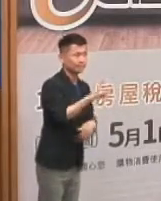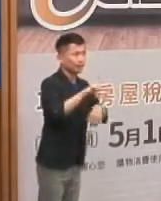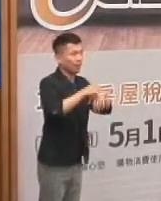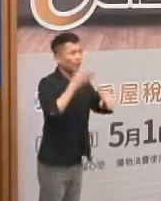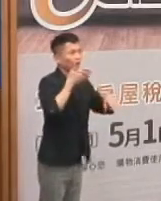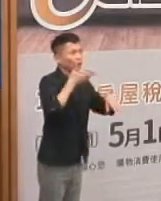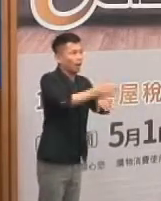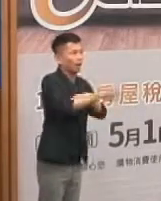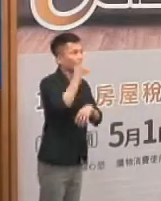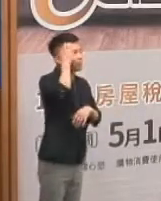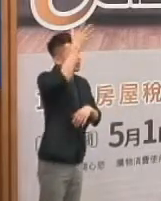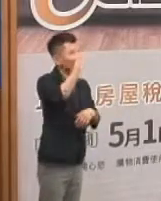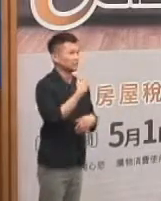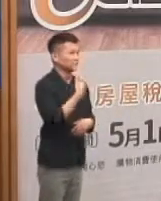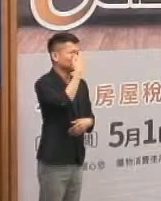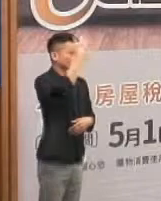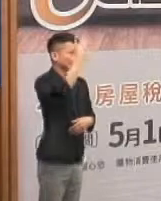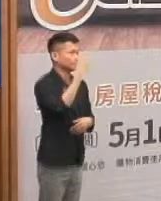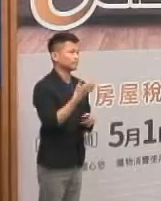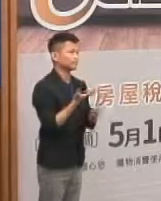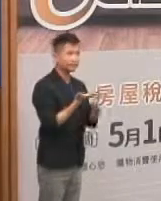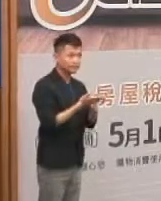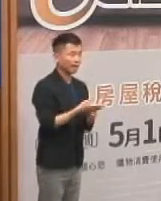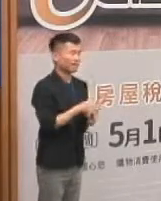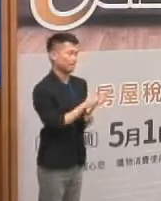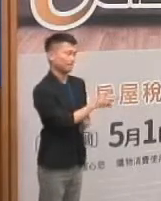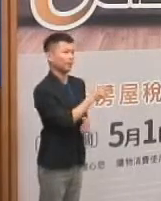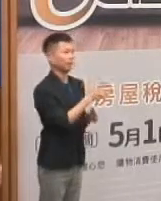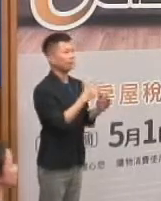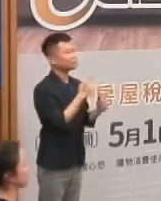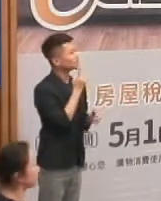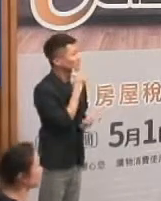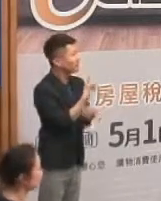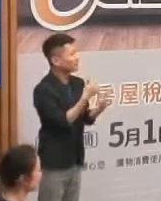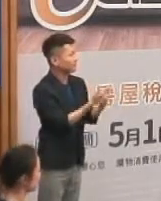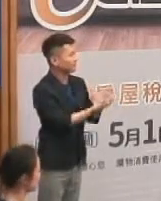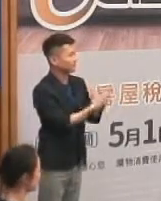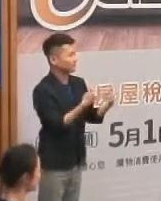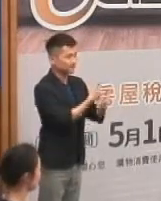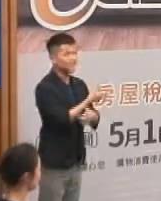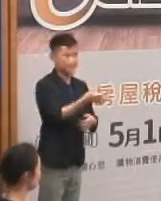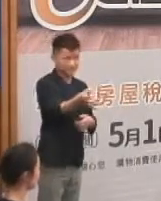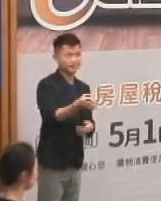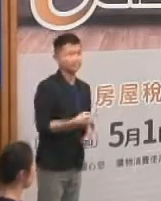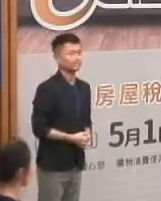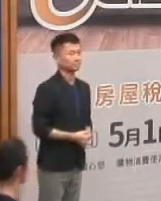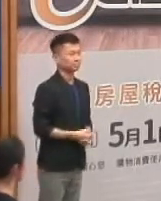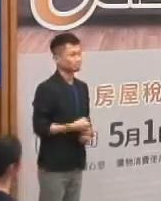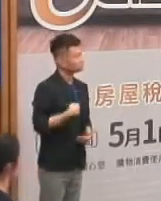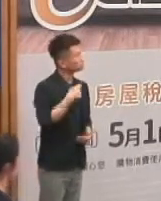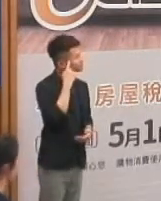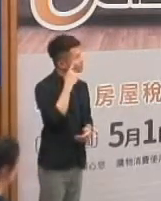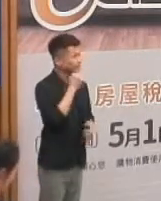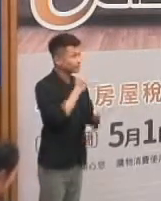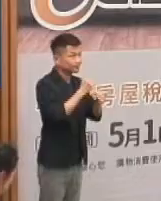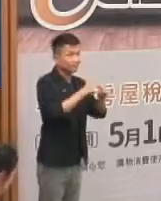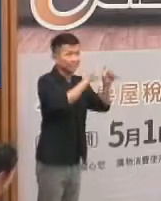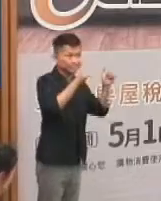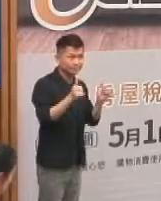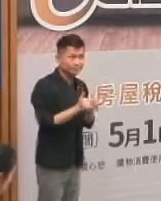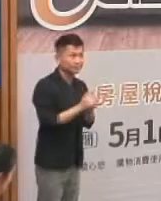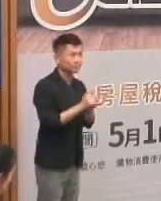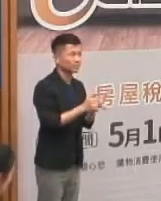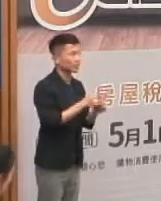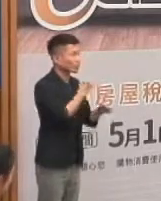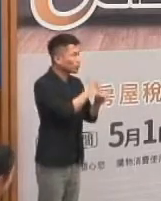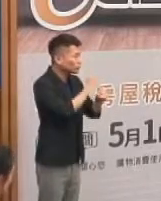期忘记缴了，或者是就是请自己的家人妈妈代缴这样。 哦，我相信可能有一些上班族，或者是呢，可能有一些